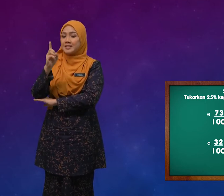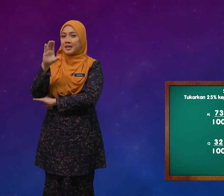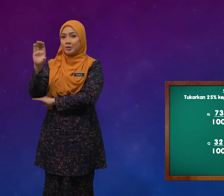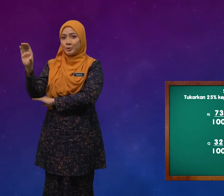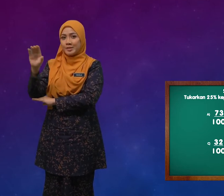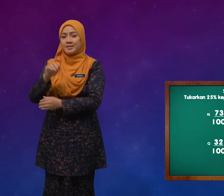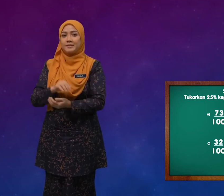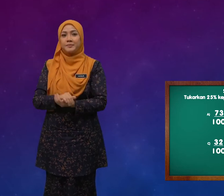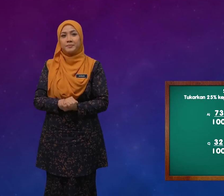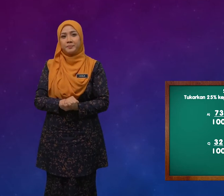25/100.